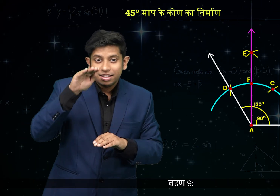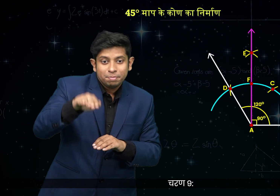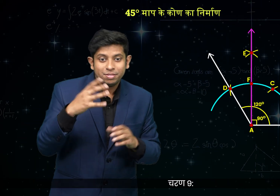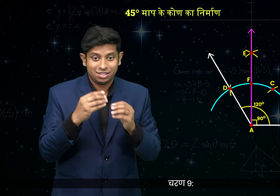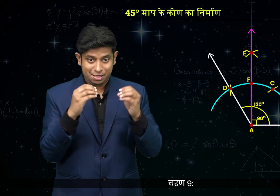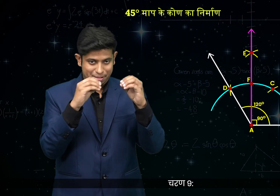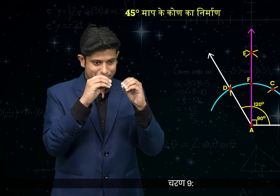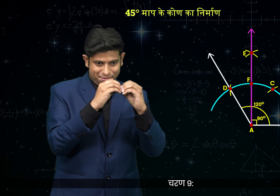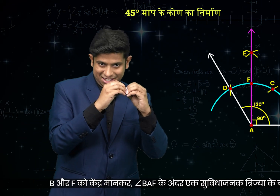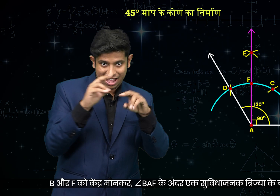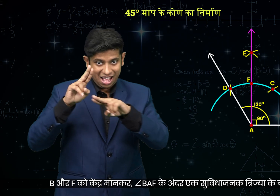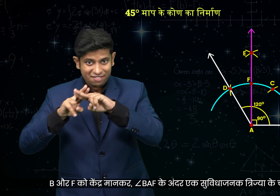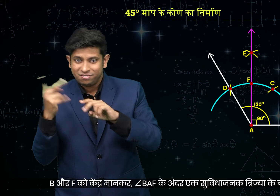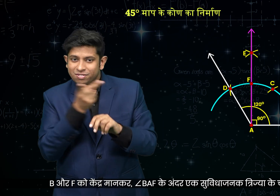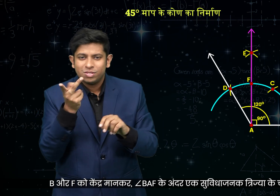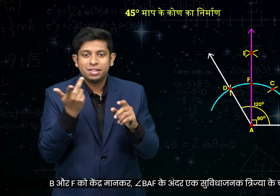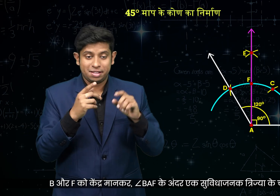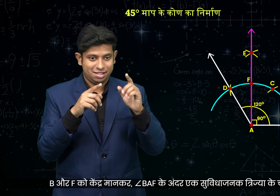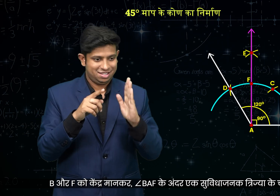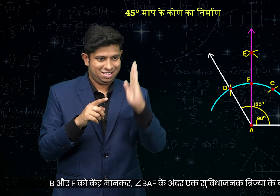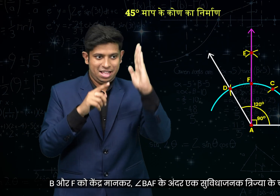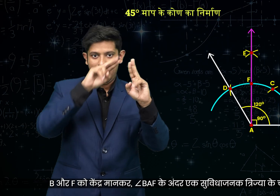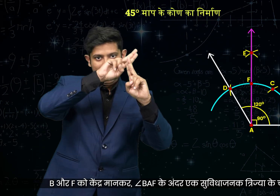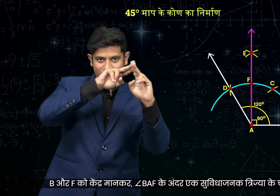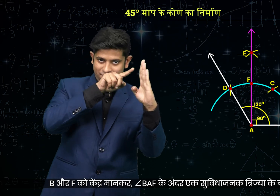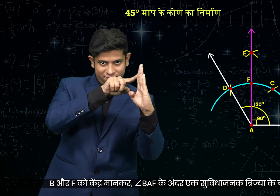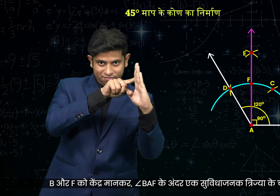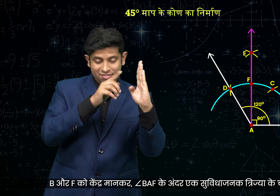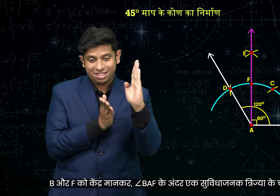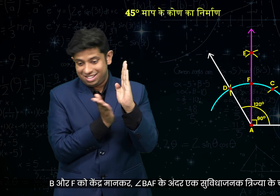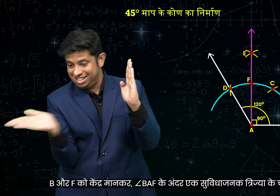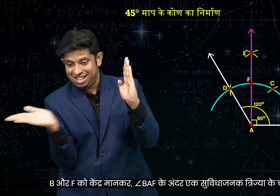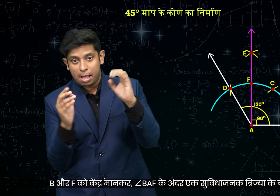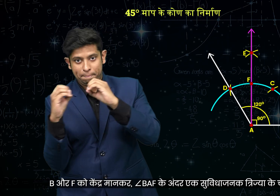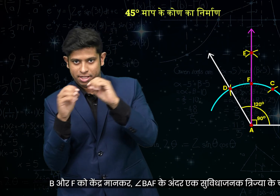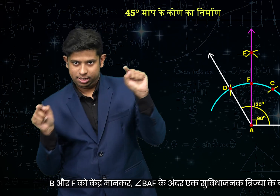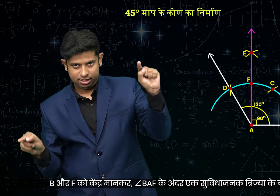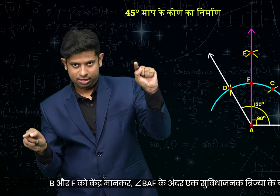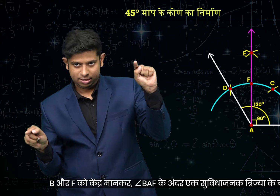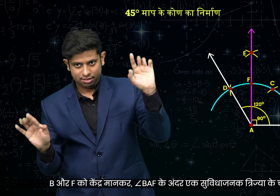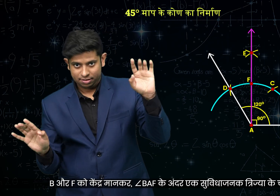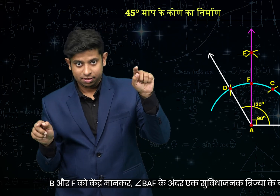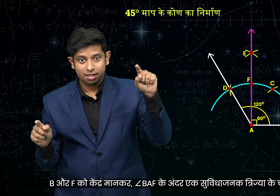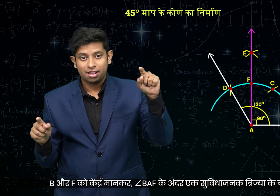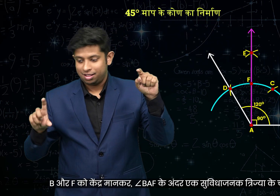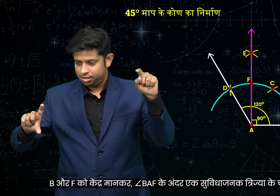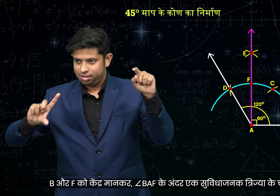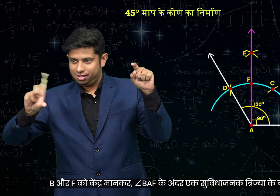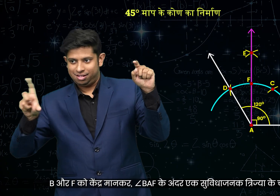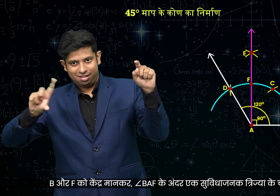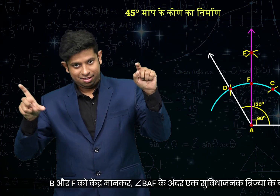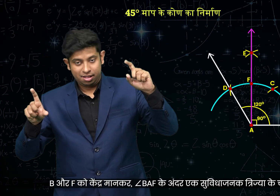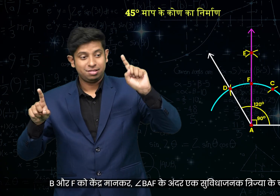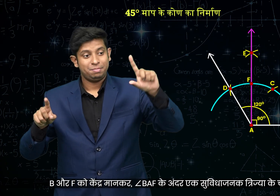चरण 9: B और F को केंद्र मानकर एंगल BAF के अंदर